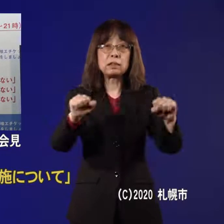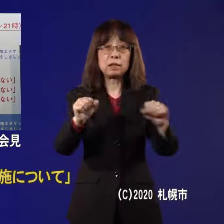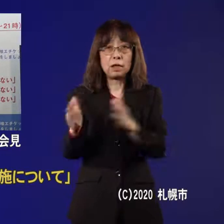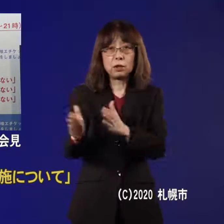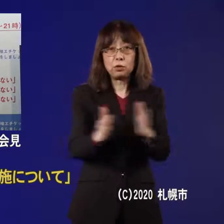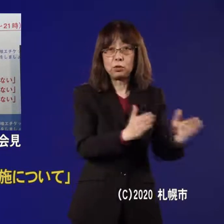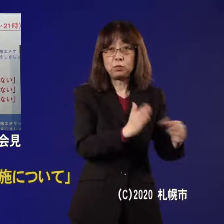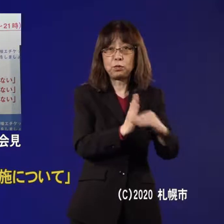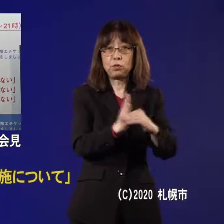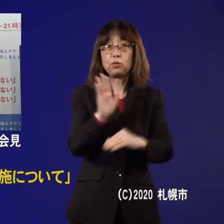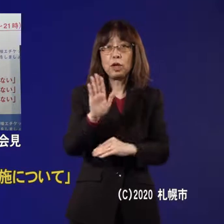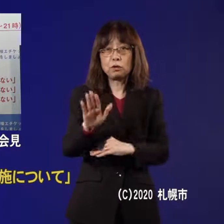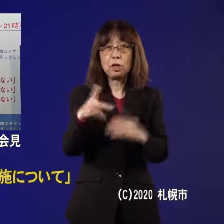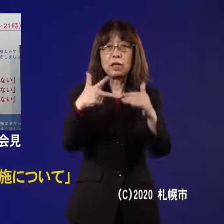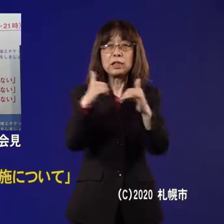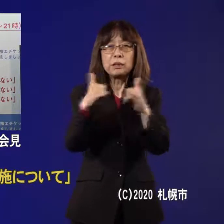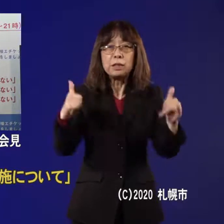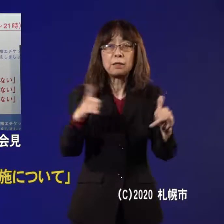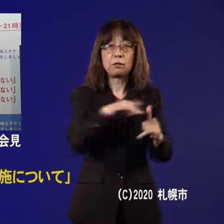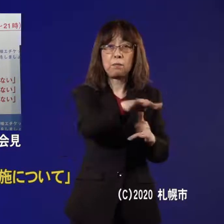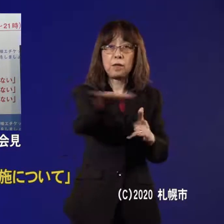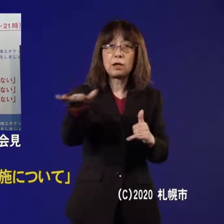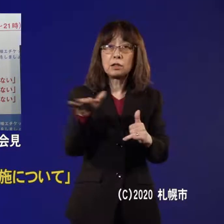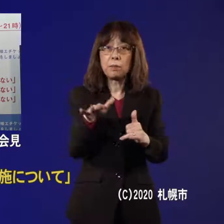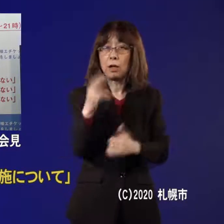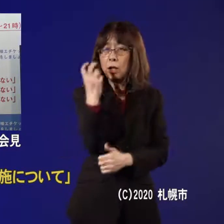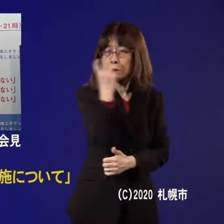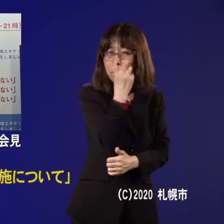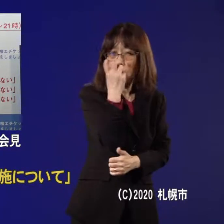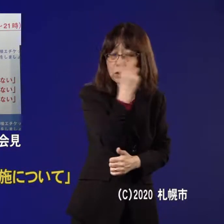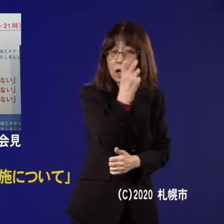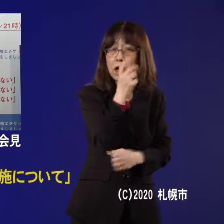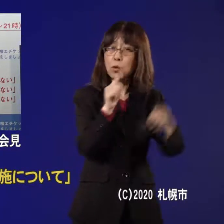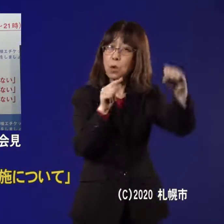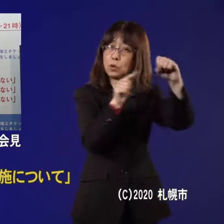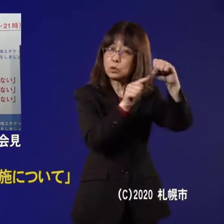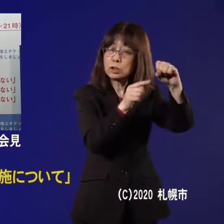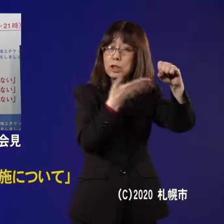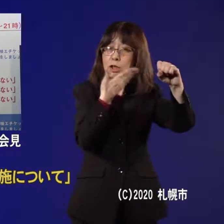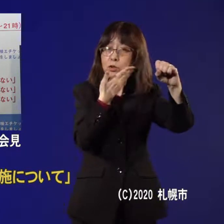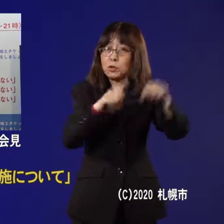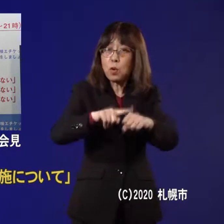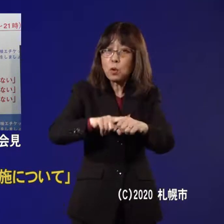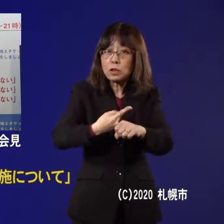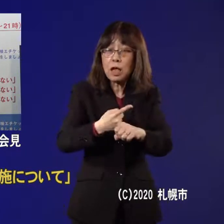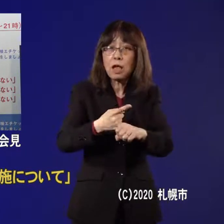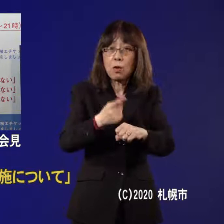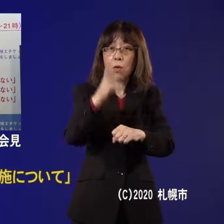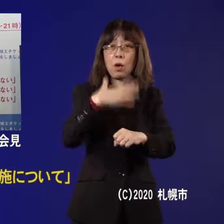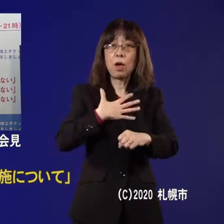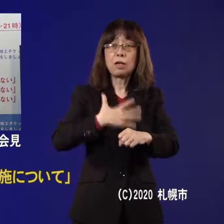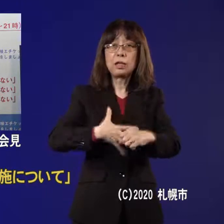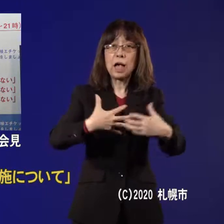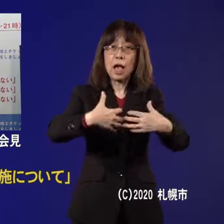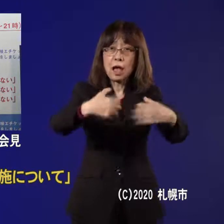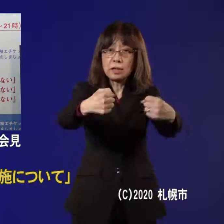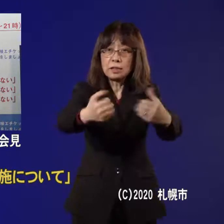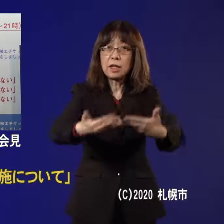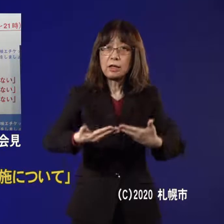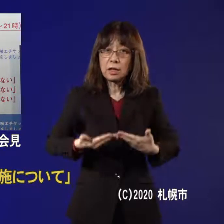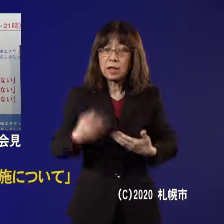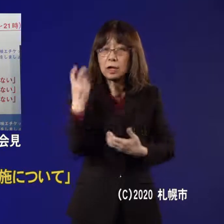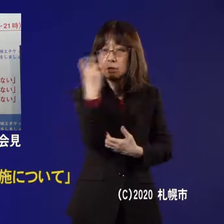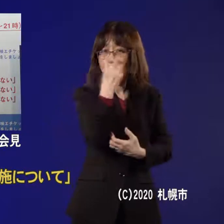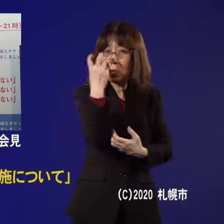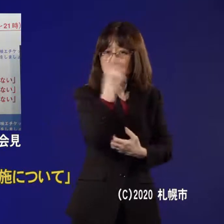進めてまいります。市民の皆様にはこの調査の趣旨、重要性ということをご理解をいただきまして、調査への